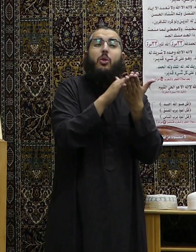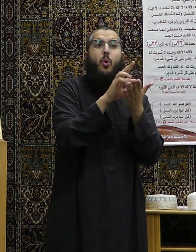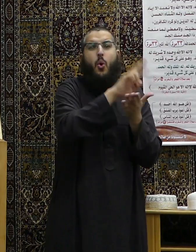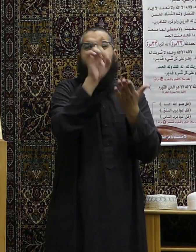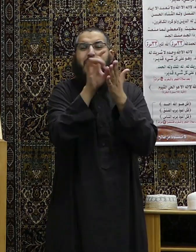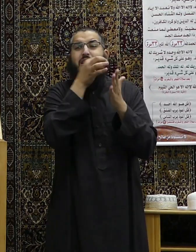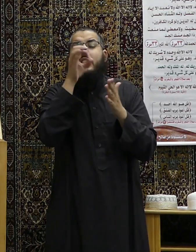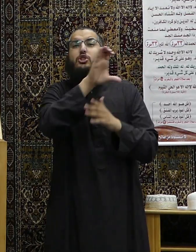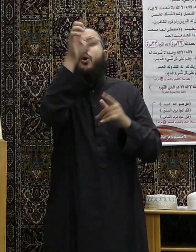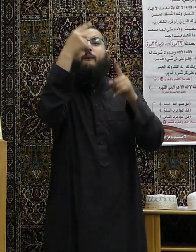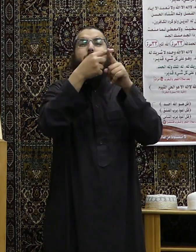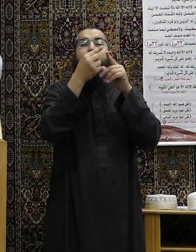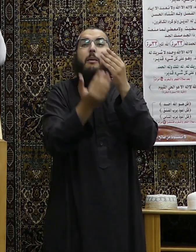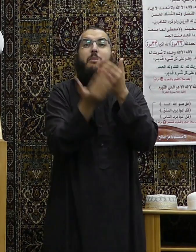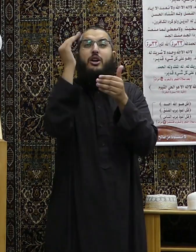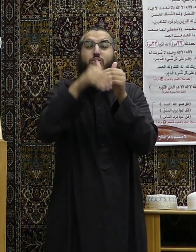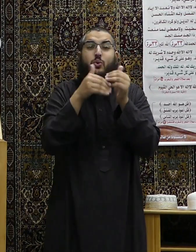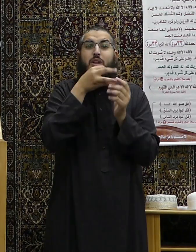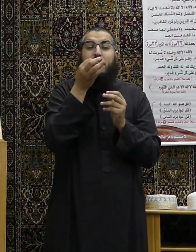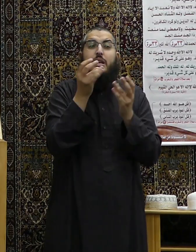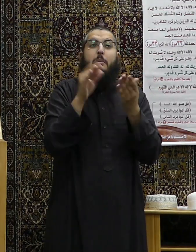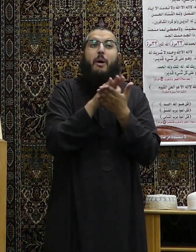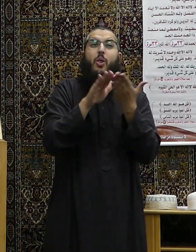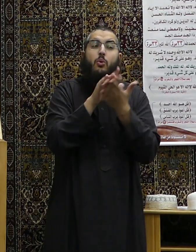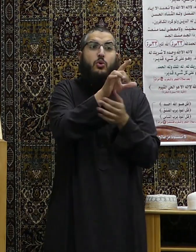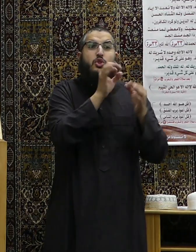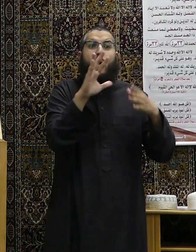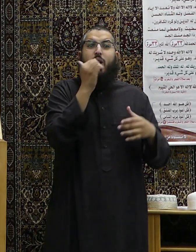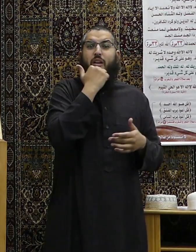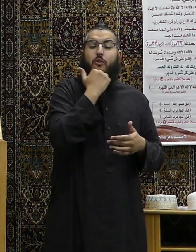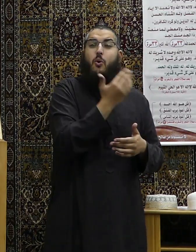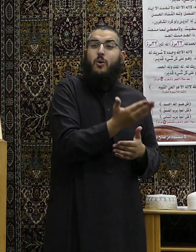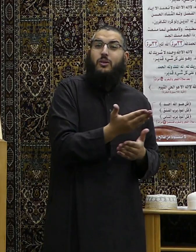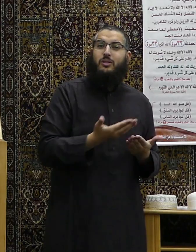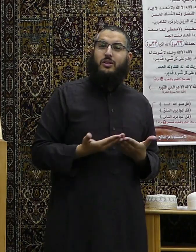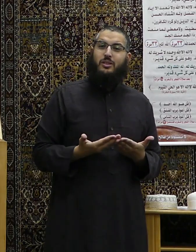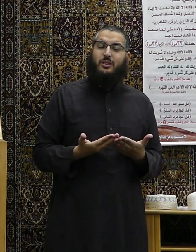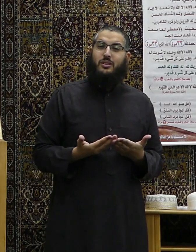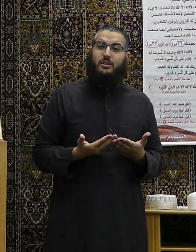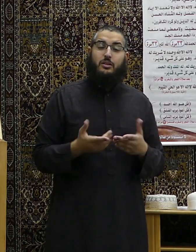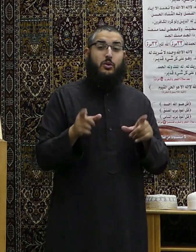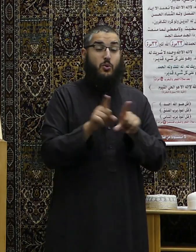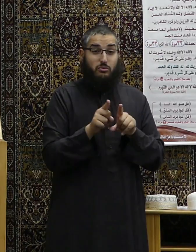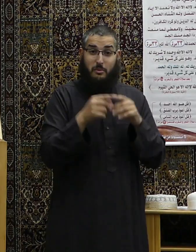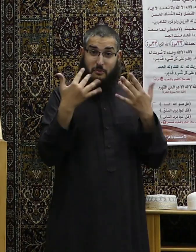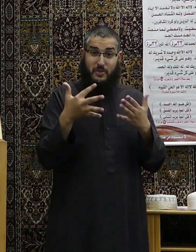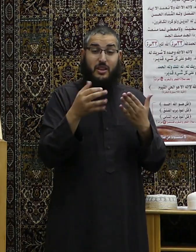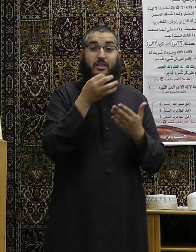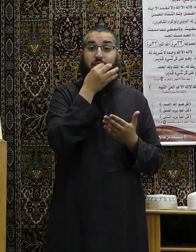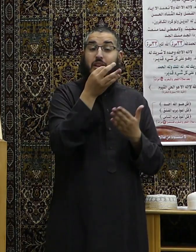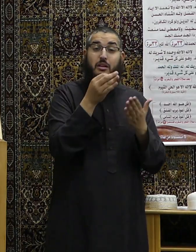imaginez? Également pendant ce mois, après avoir parlé du repentir sincère, je me recommande ainsi que vous de jeûner, écouter